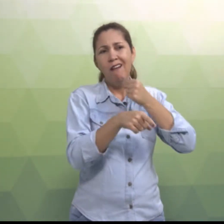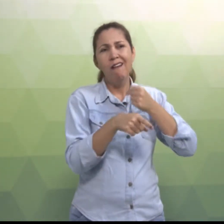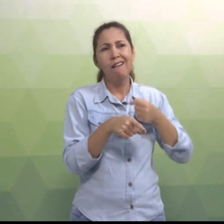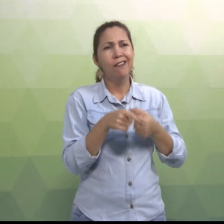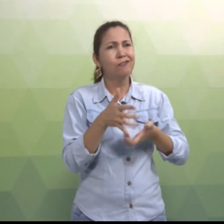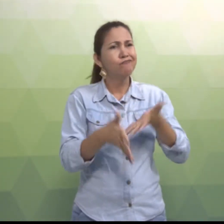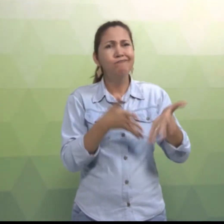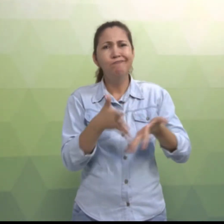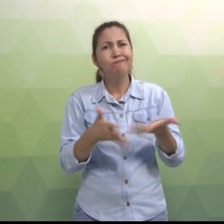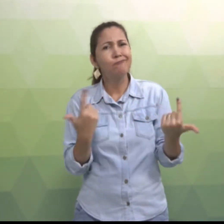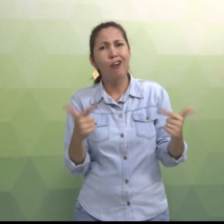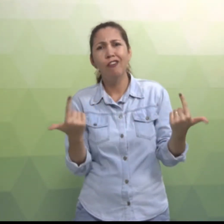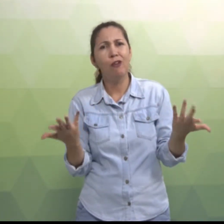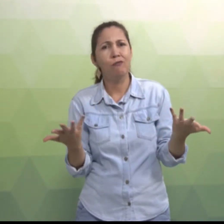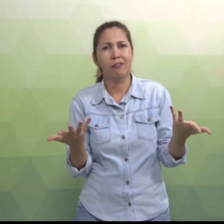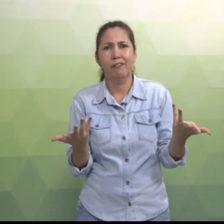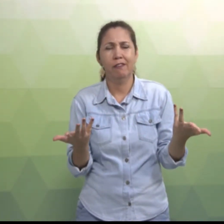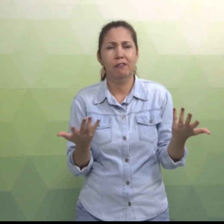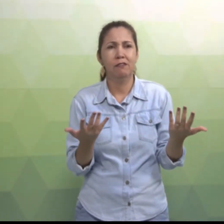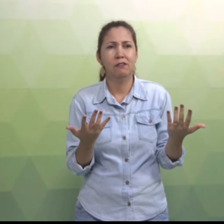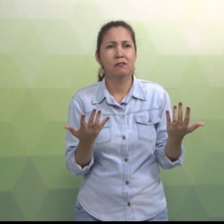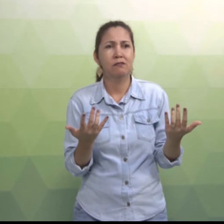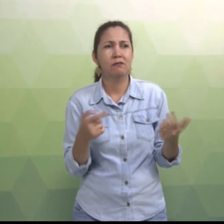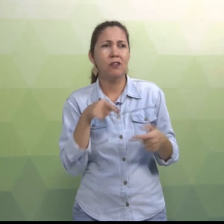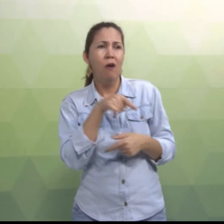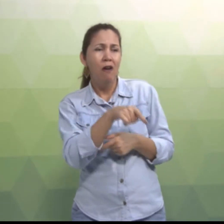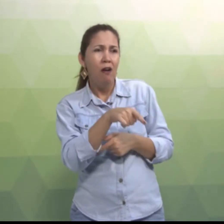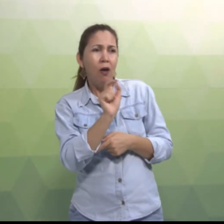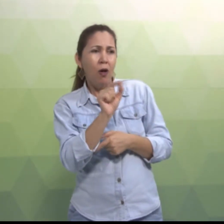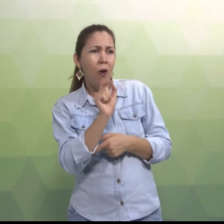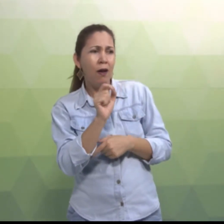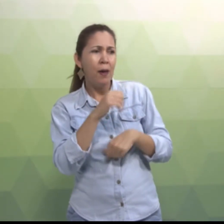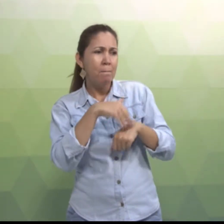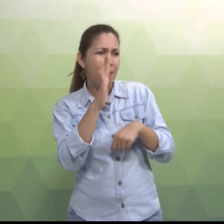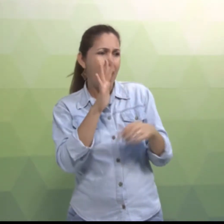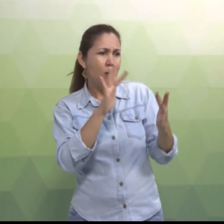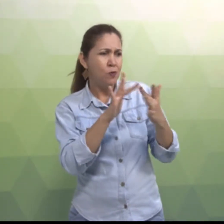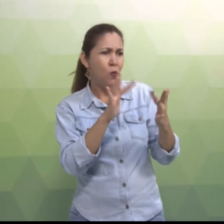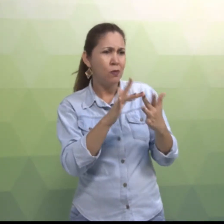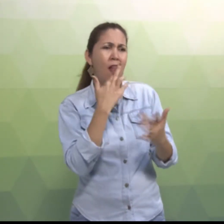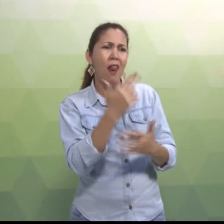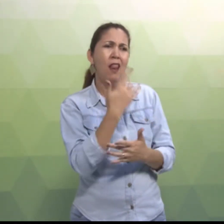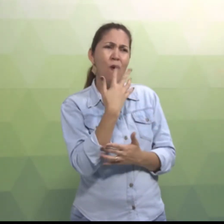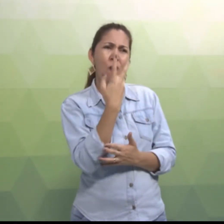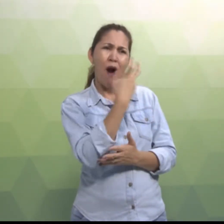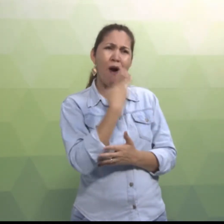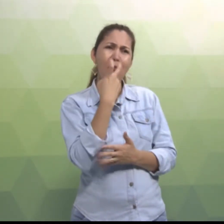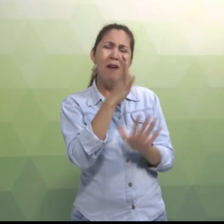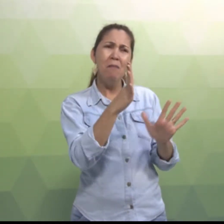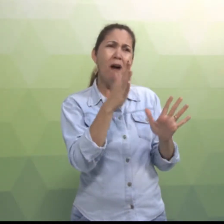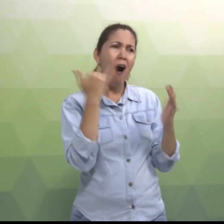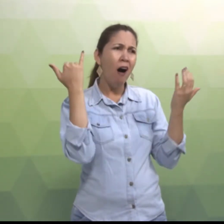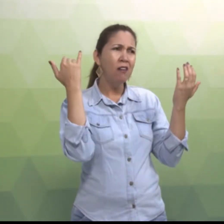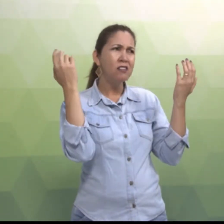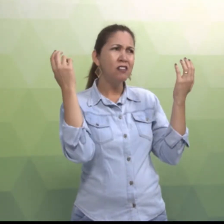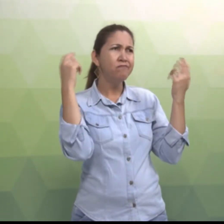utiliza língua de sinais, por isso ela não sabe língua de sinais? O contato maior se dá pela língua oral?